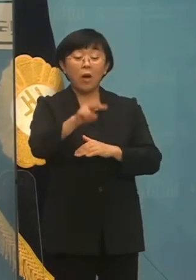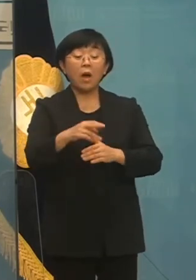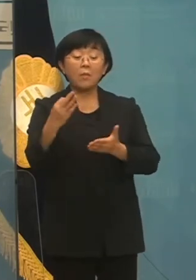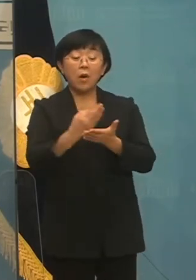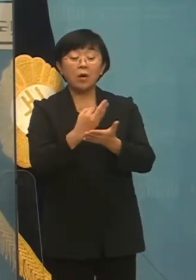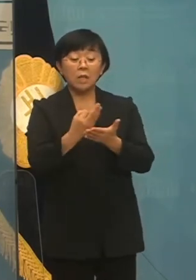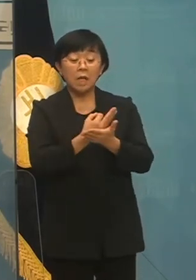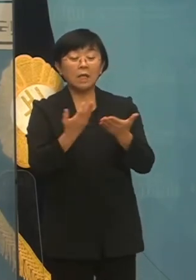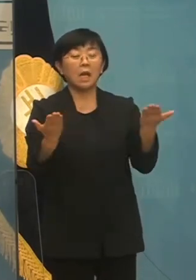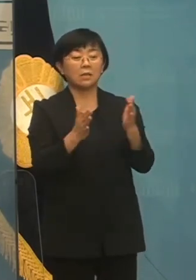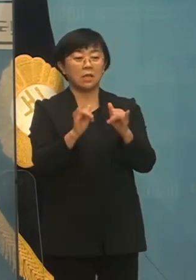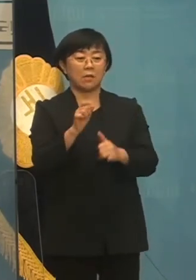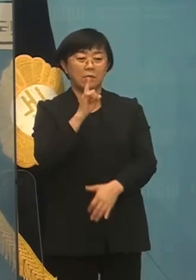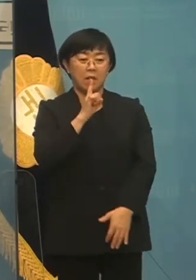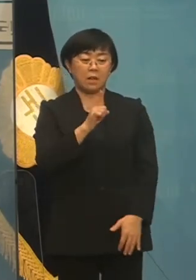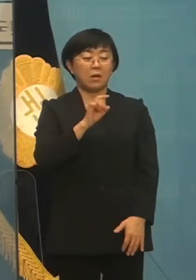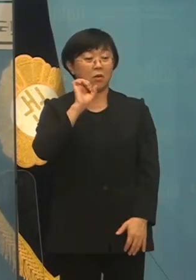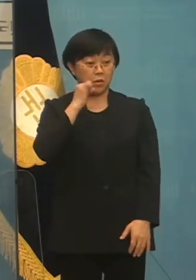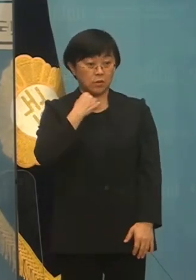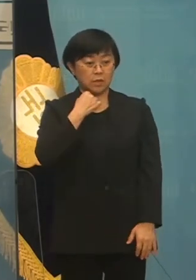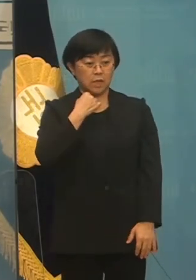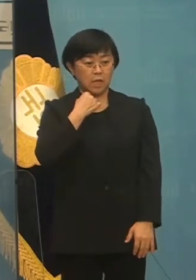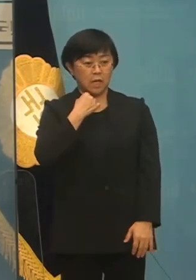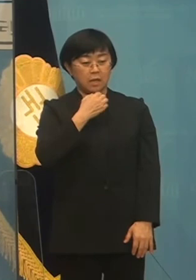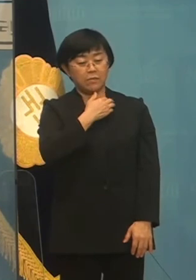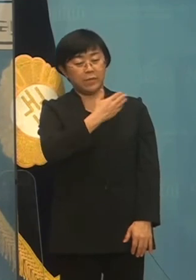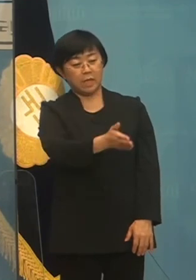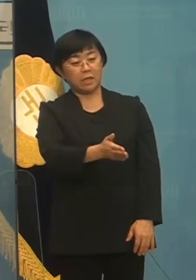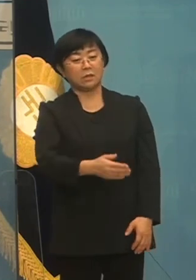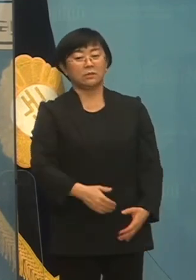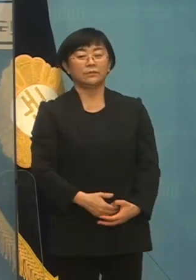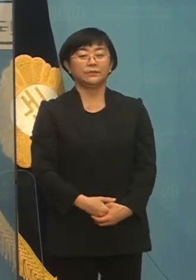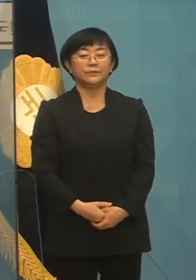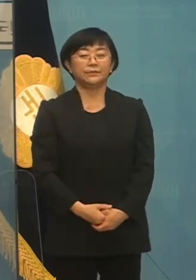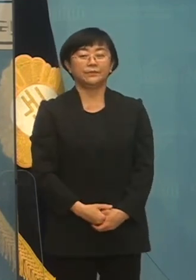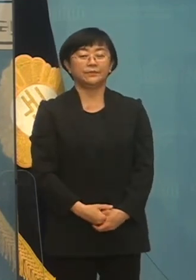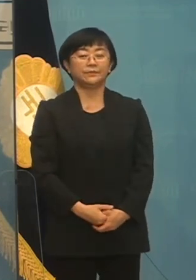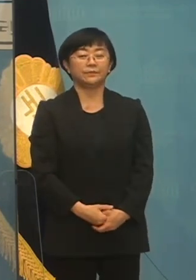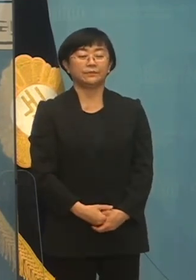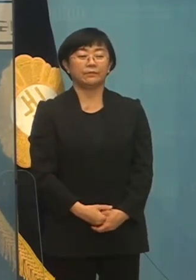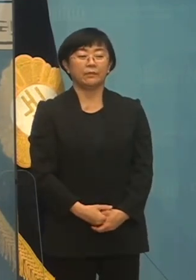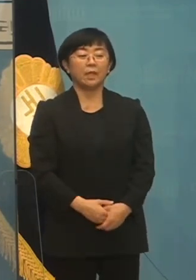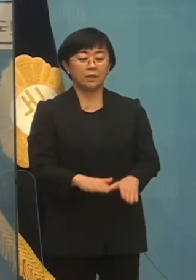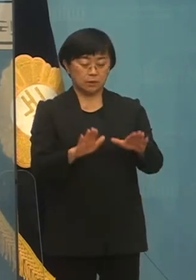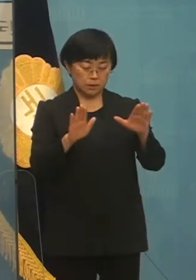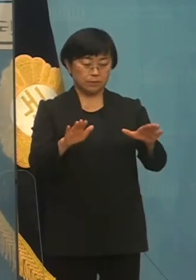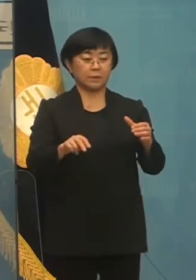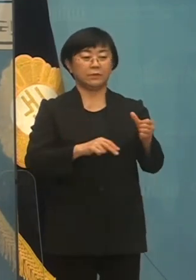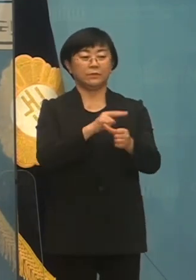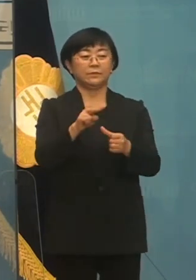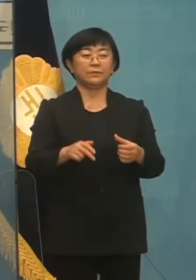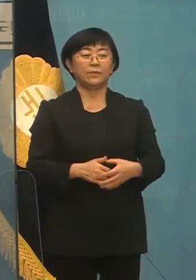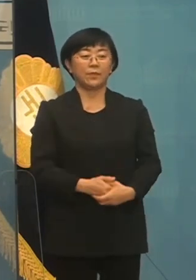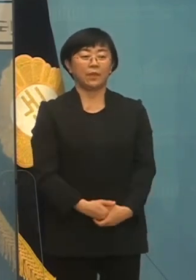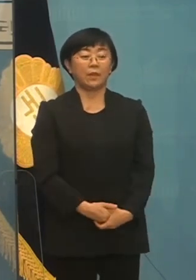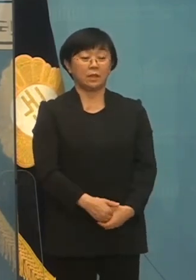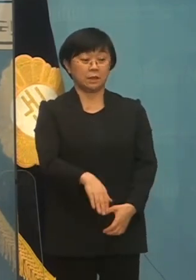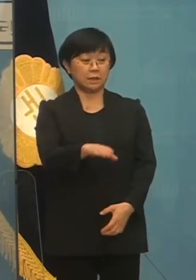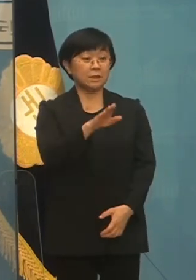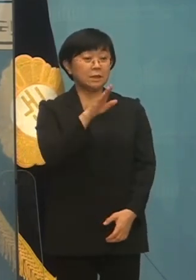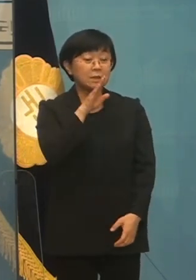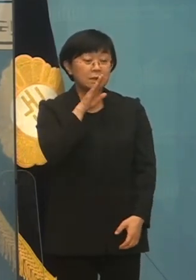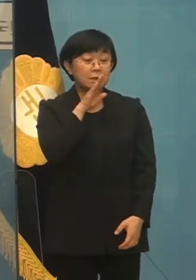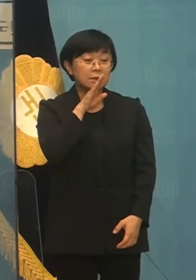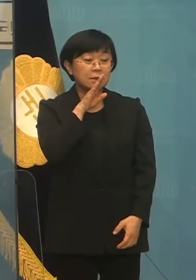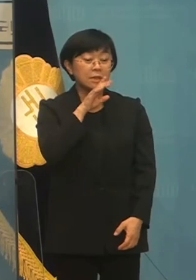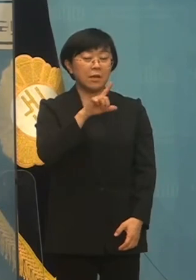치켜세웁니다. 그리고 어려워지니까 쳐다도 안 봅니다. 이게 현실입니다. 정말